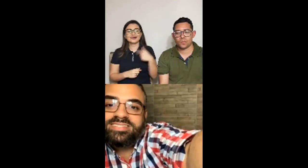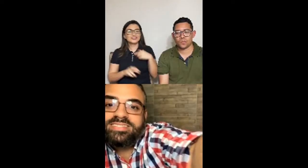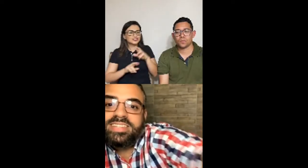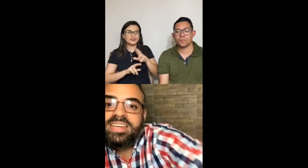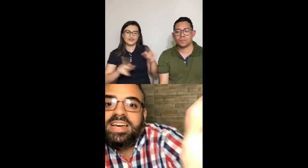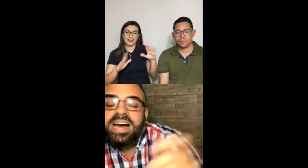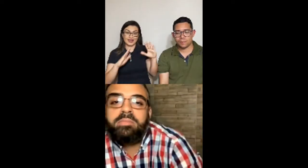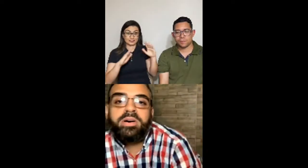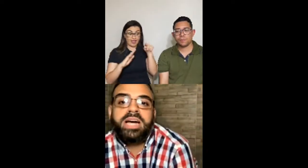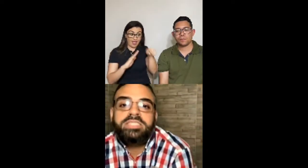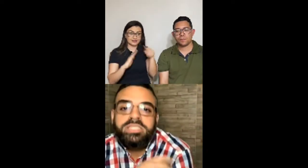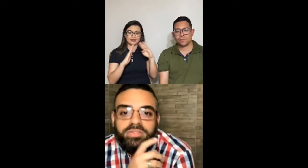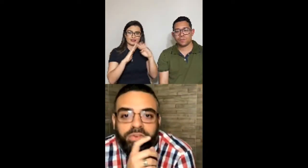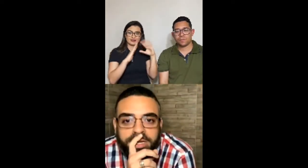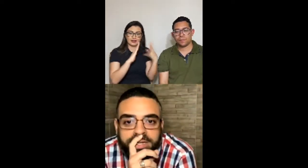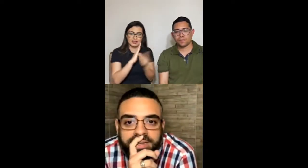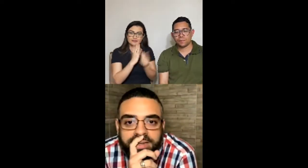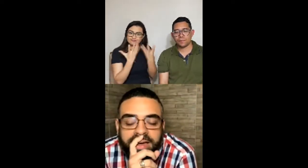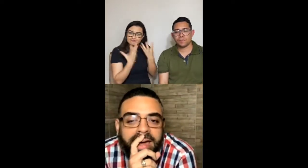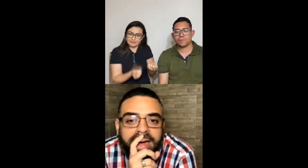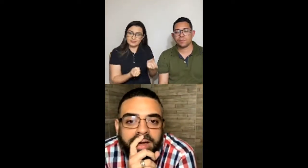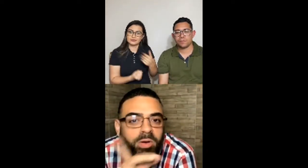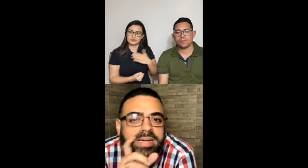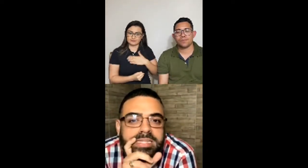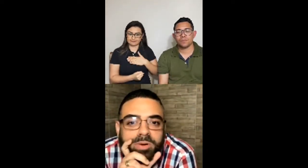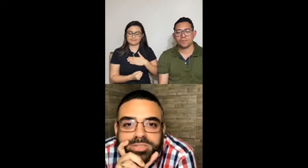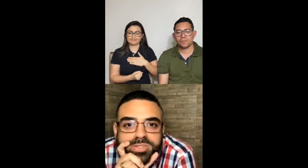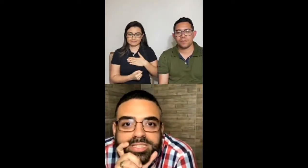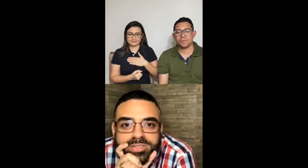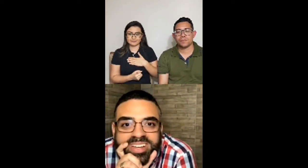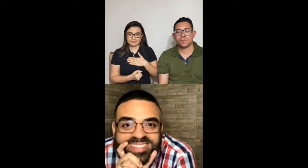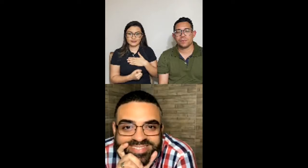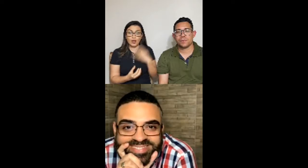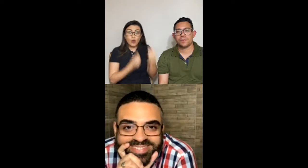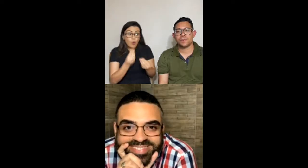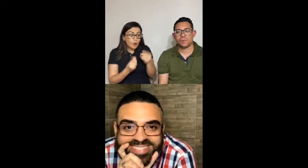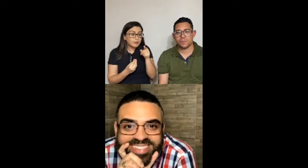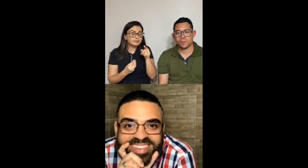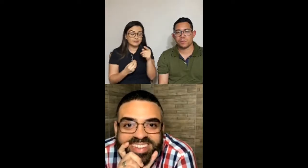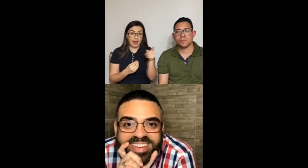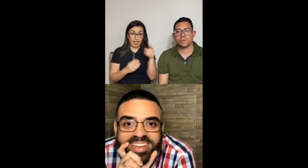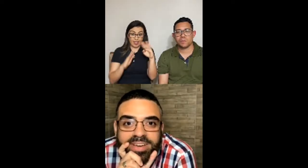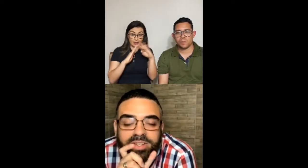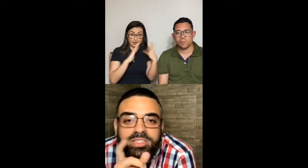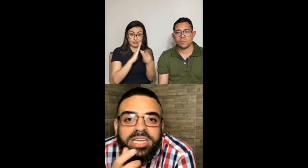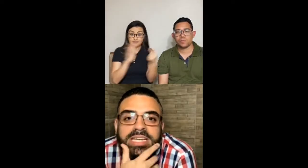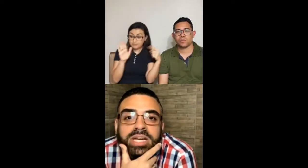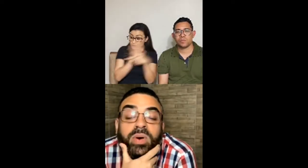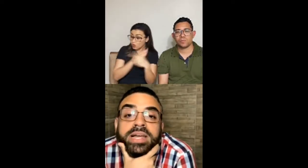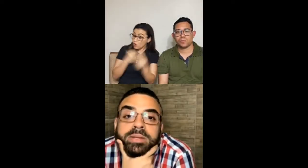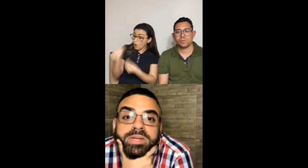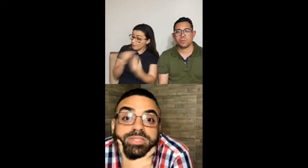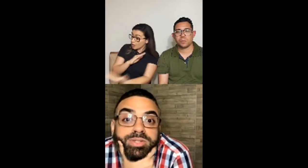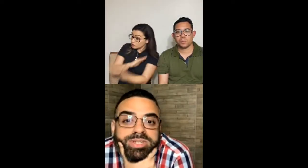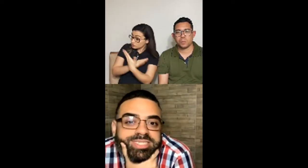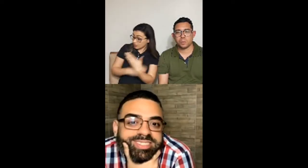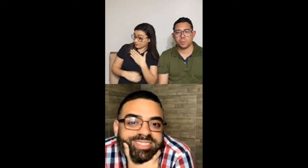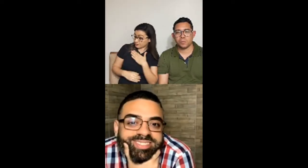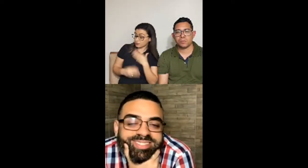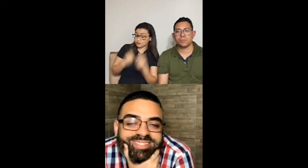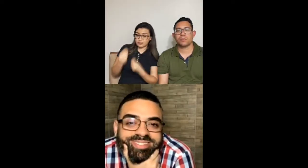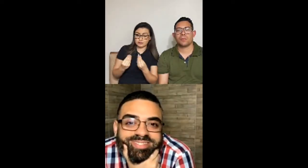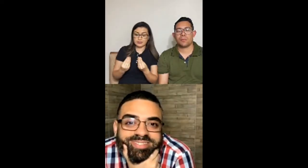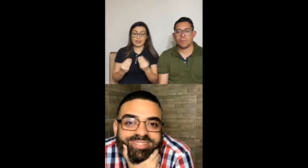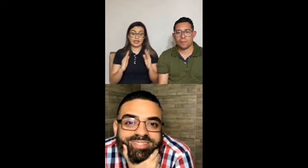Já foi completamente diferente a abordagem. A abordagem já foi, como é que você pode nos